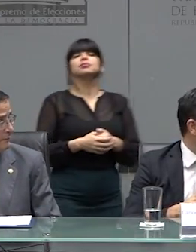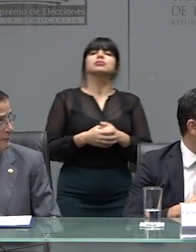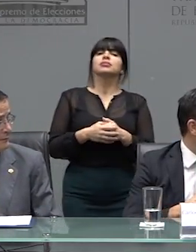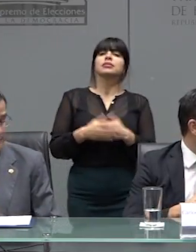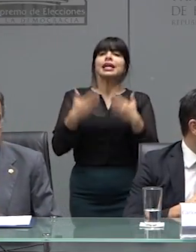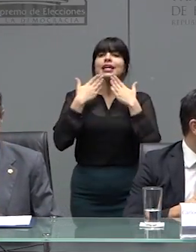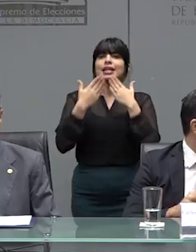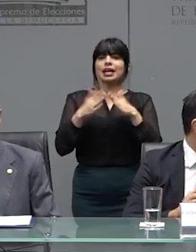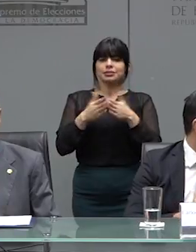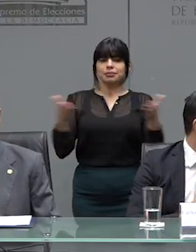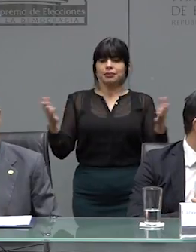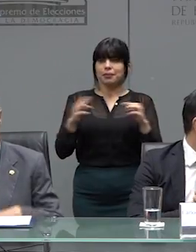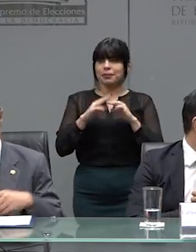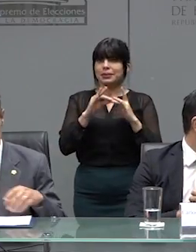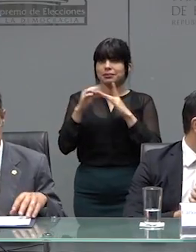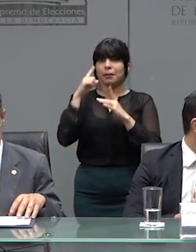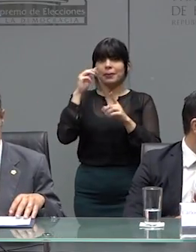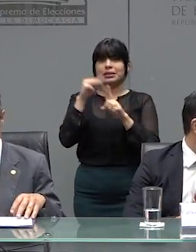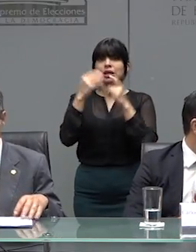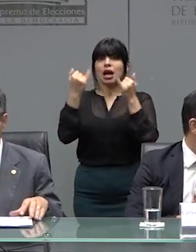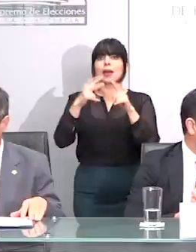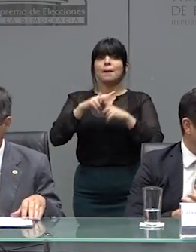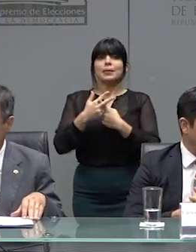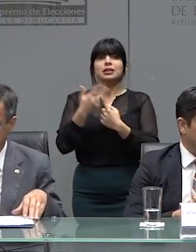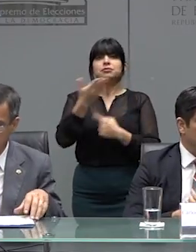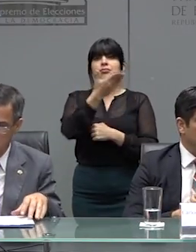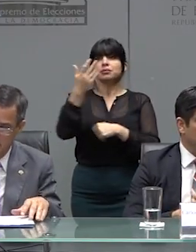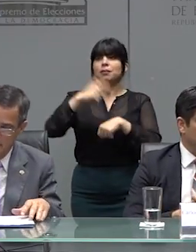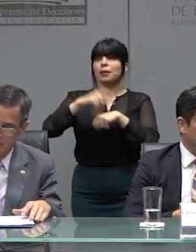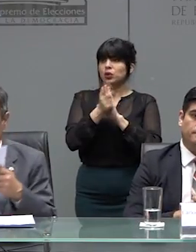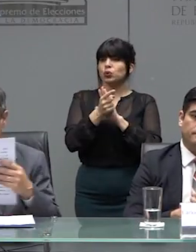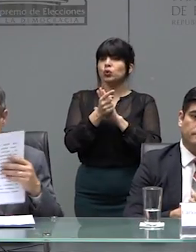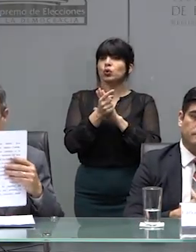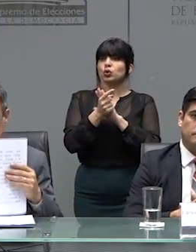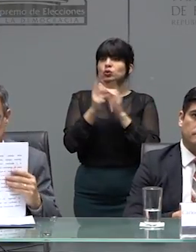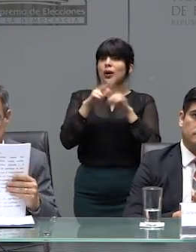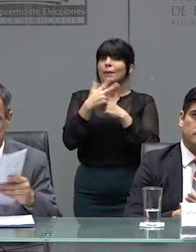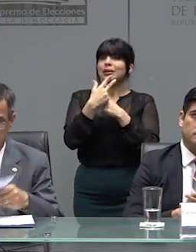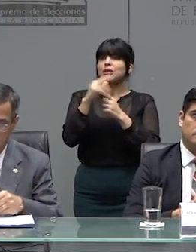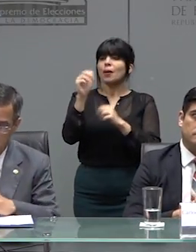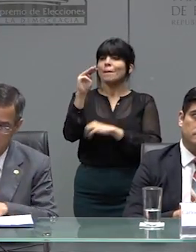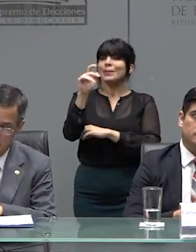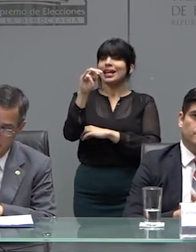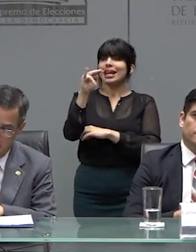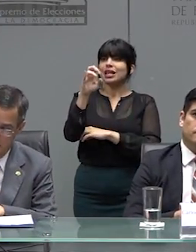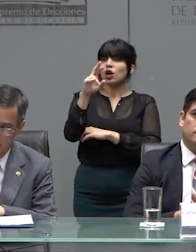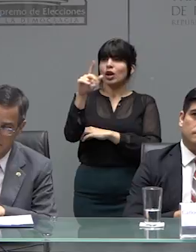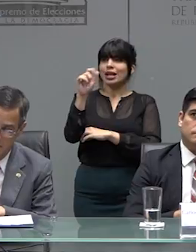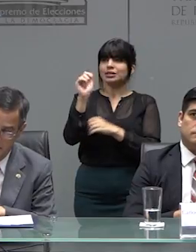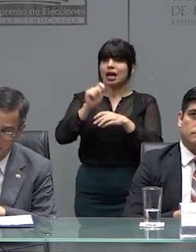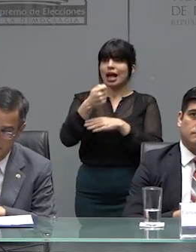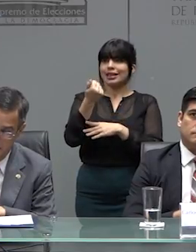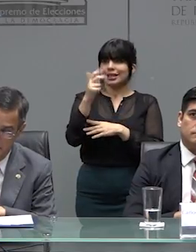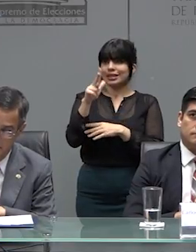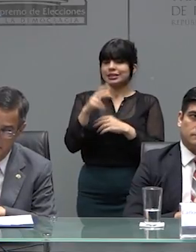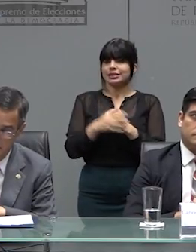amables, gracias a la mesa principal por sus mensajes. Comenzamos con el periodo de preguntas. Comenzamos con Melanie Corrales de Canal